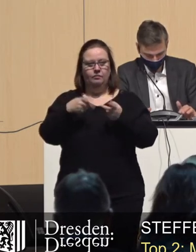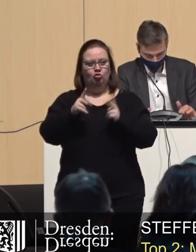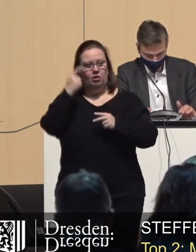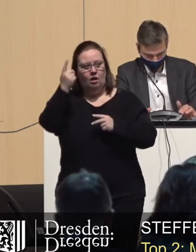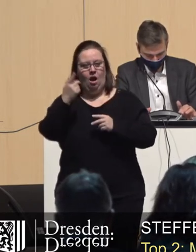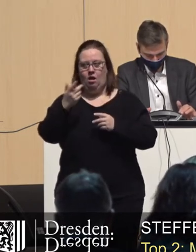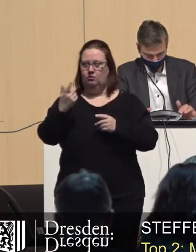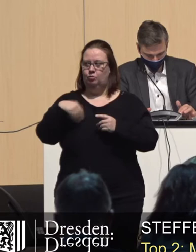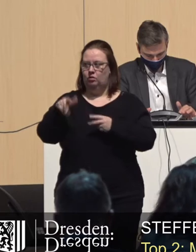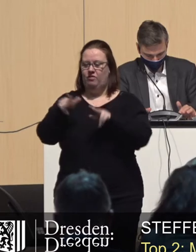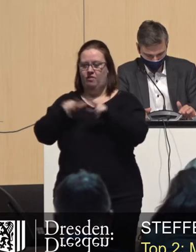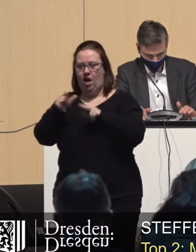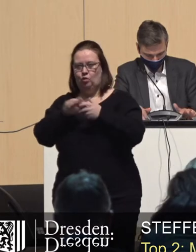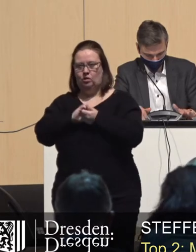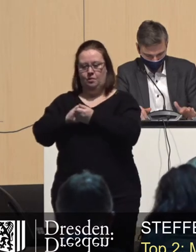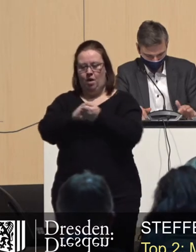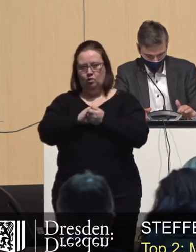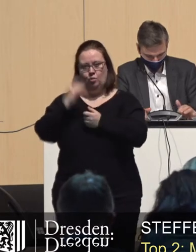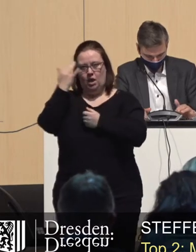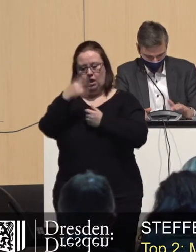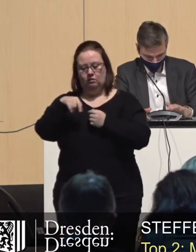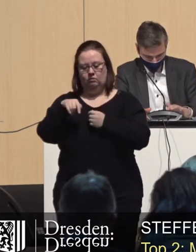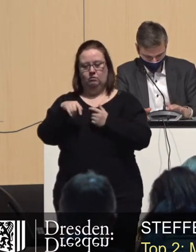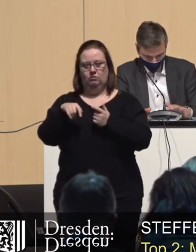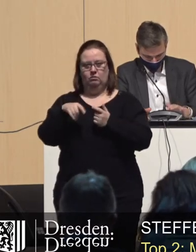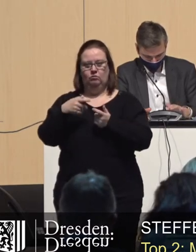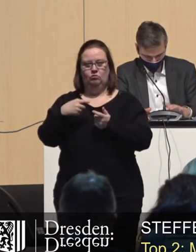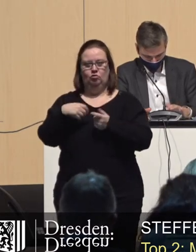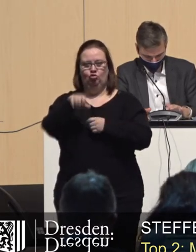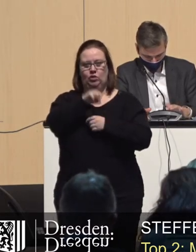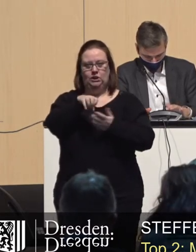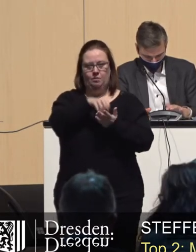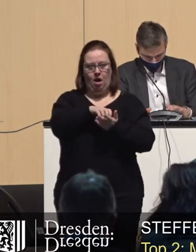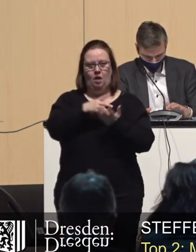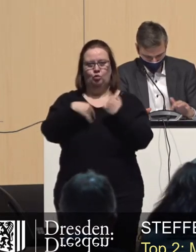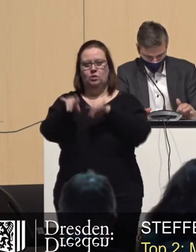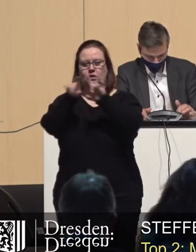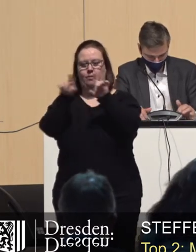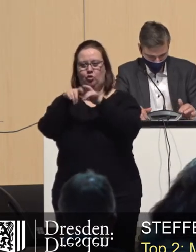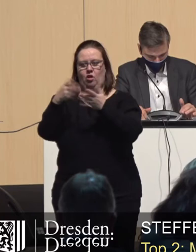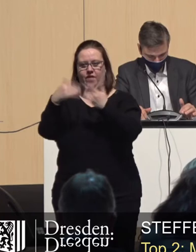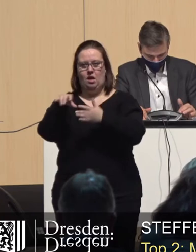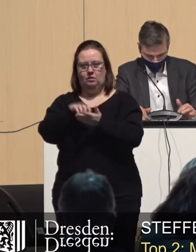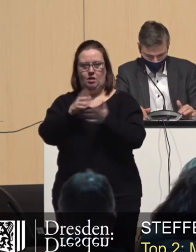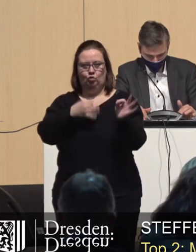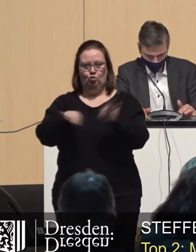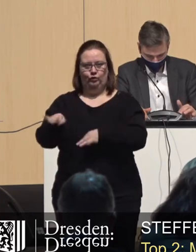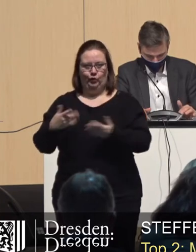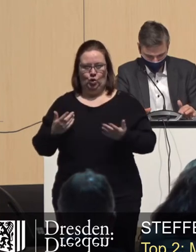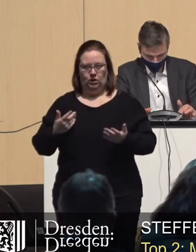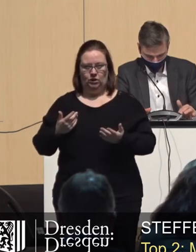Stadtrat gemeinsam mit der Verwaltung das Ziel verfolgt, Striezelmarkt und thematische Weihnachtsmärkte möglich zu machen.